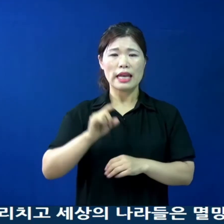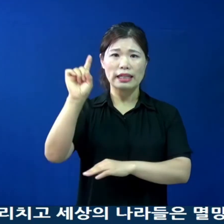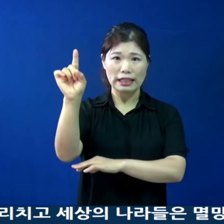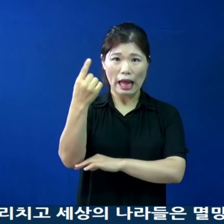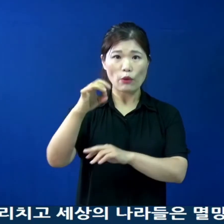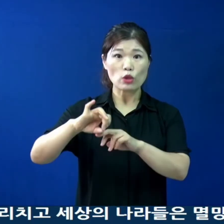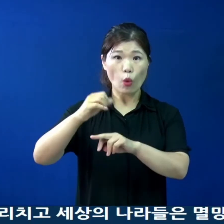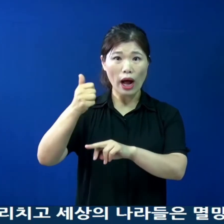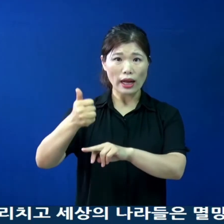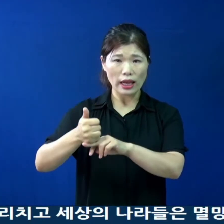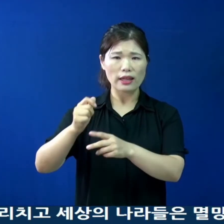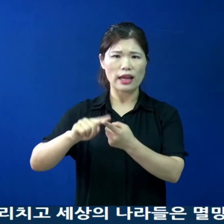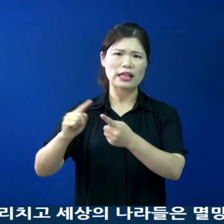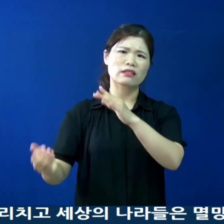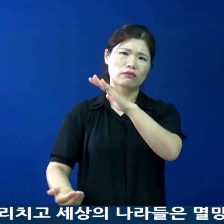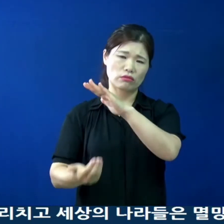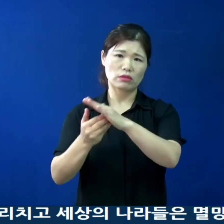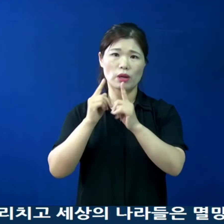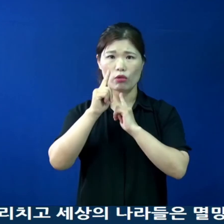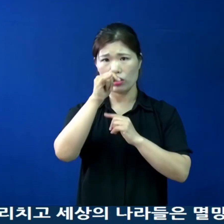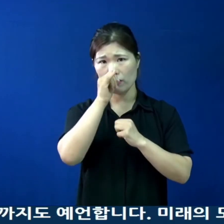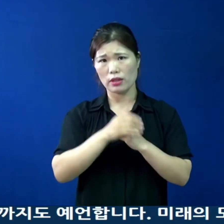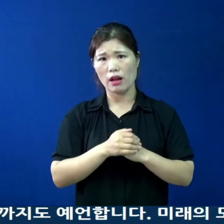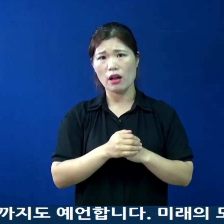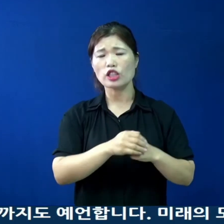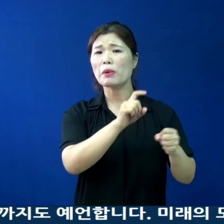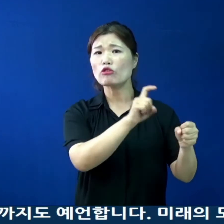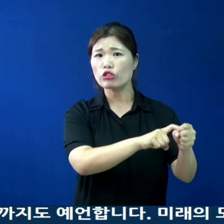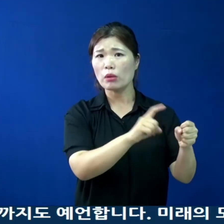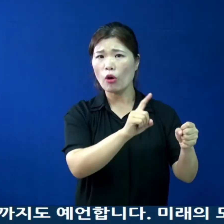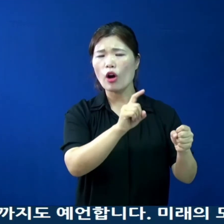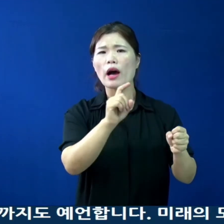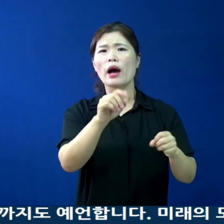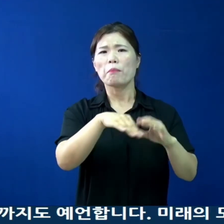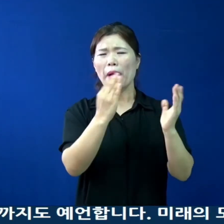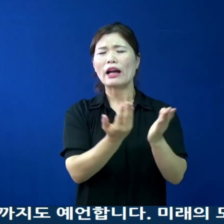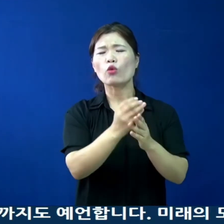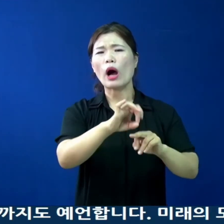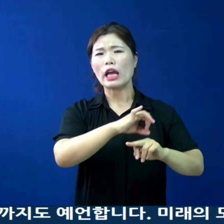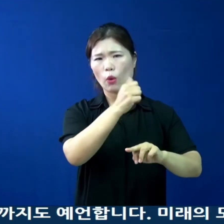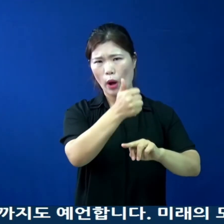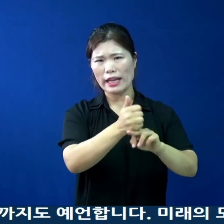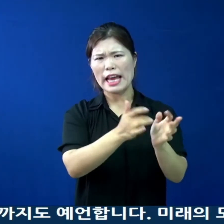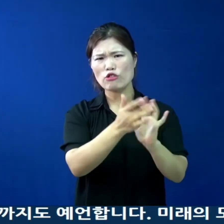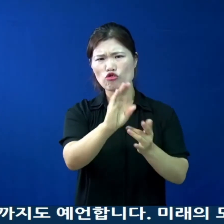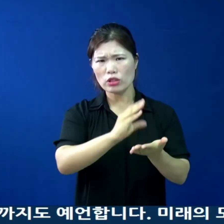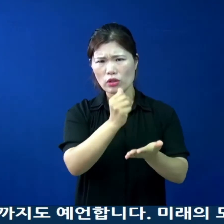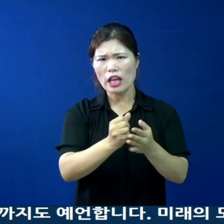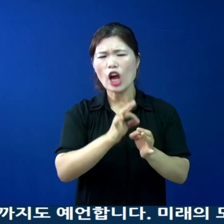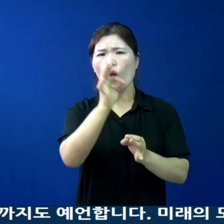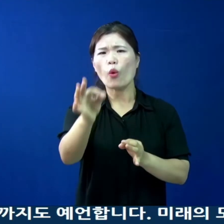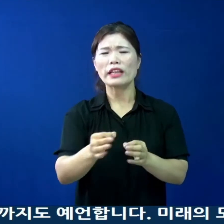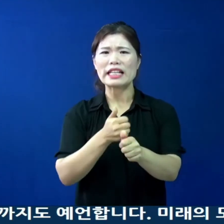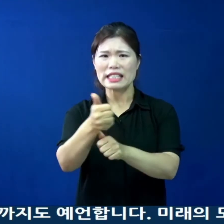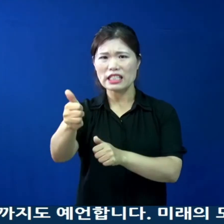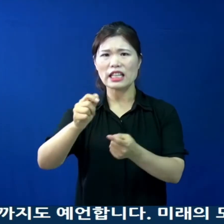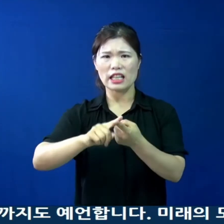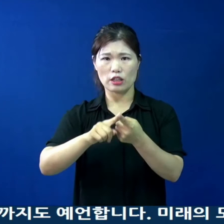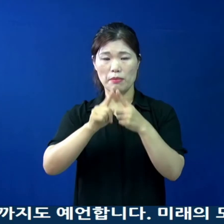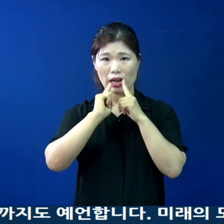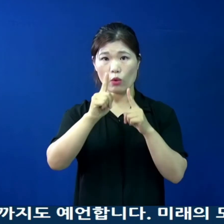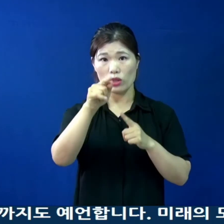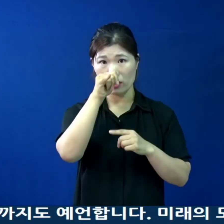성취를 말하는 것이고요, 궁극적으로는 만왕의 왕이신 예수 그리스도께서 이루실 그 영원한 승리를 암시하는 본문이